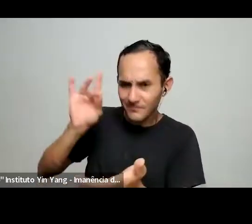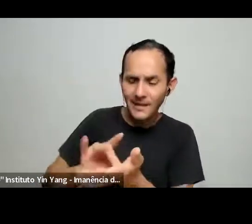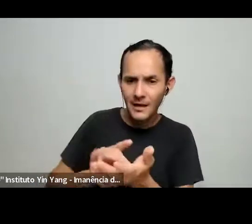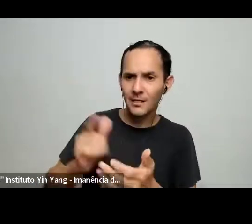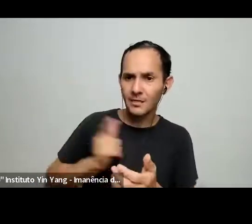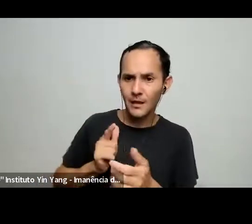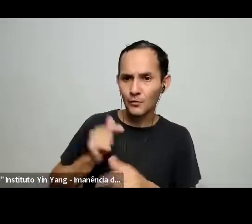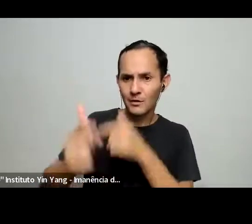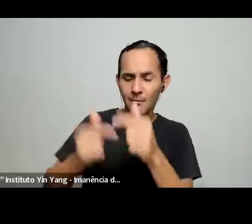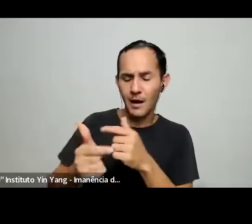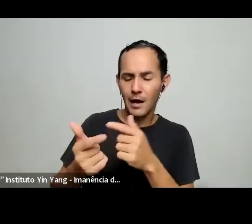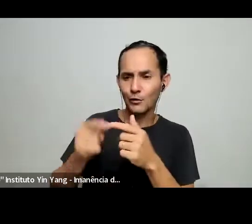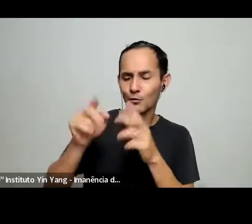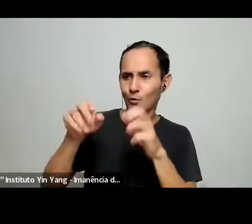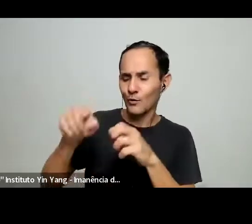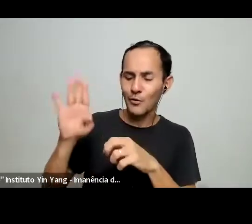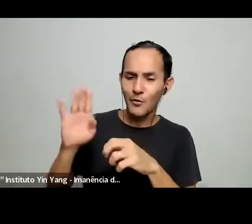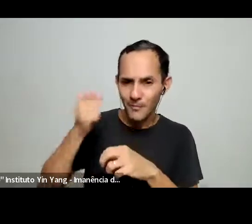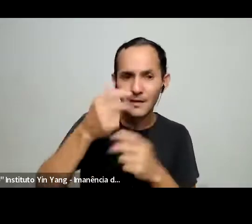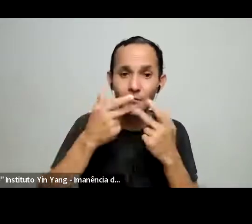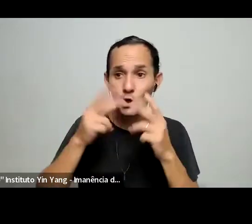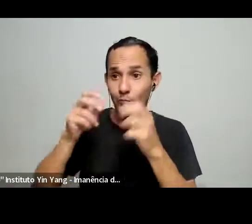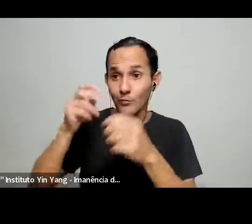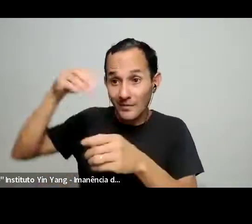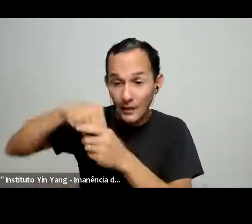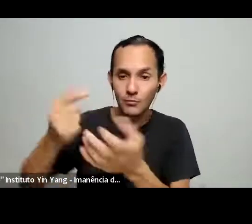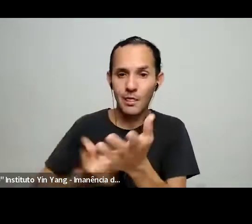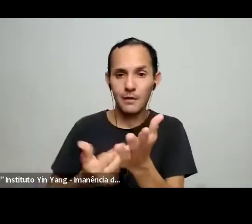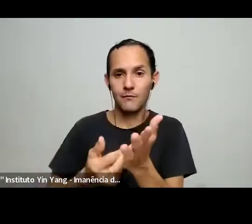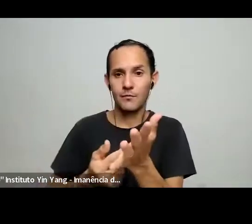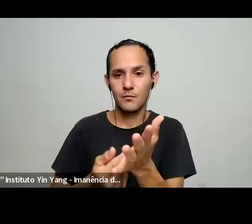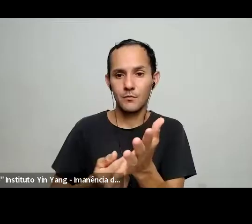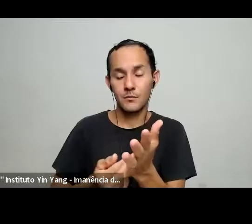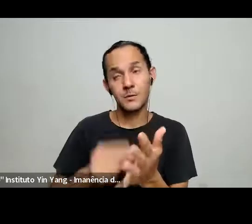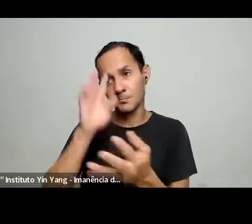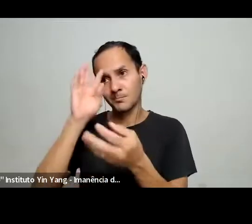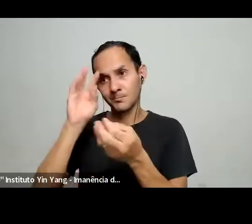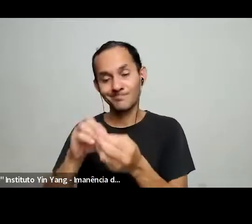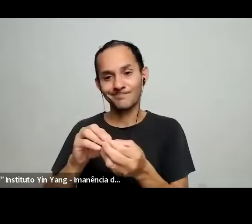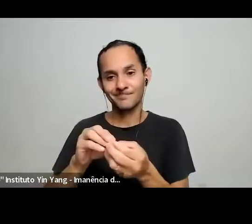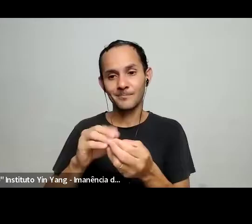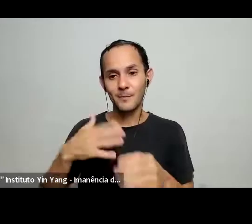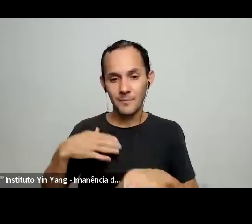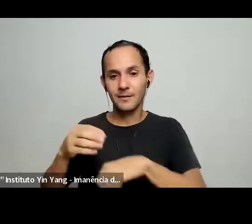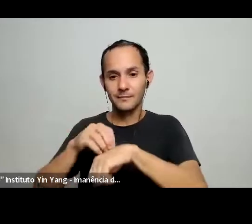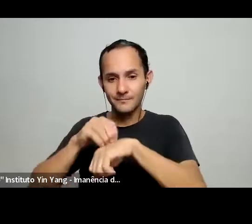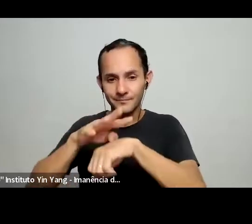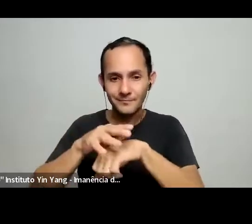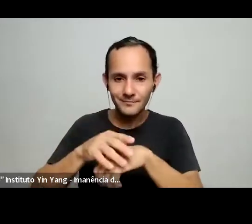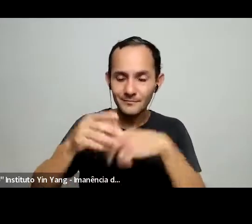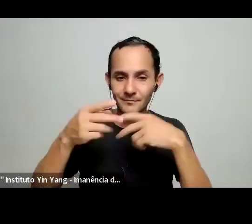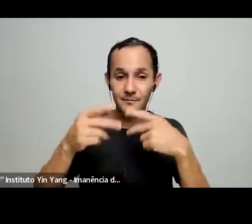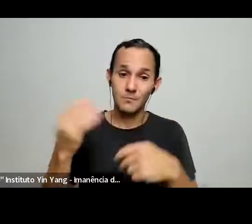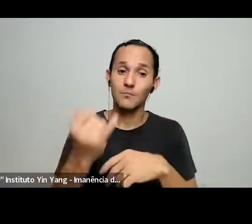o que o Bert Hellinger falou da obra dele, né? Então, eu considero que essas são as minhas contribuições primordiais